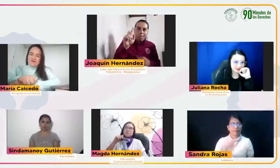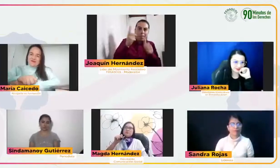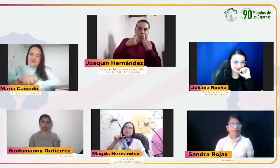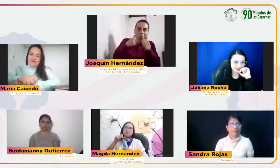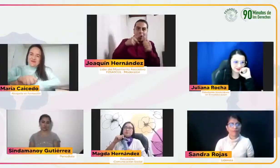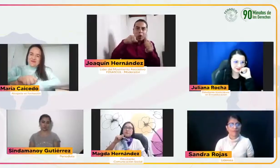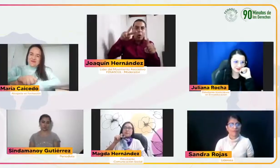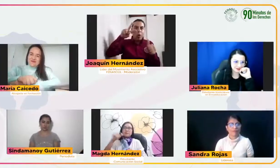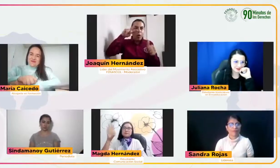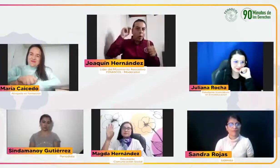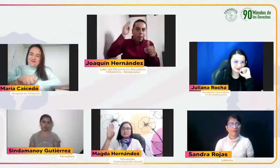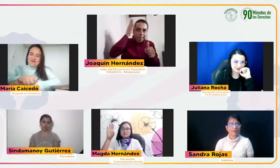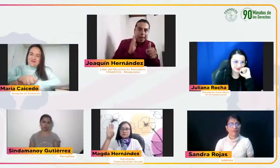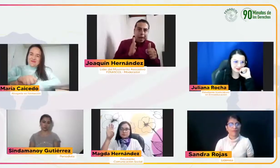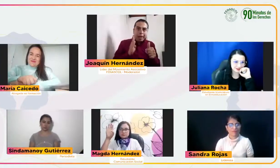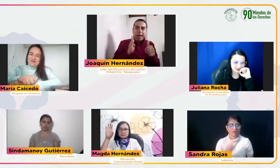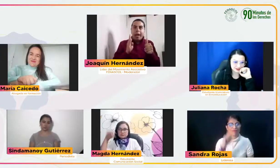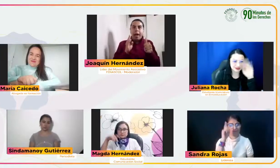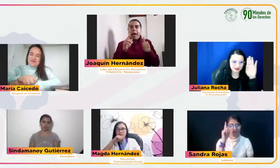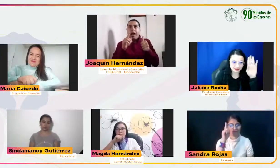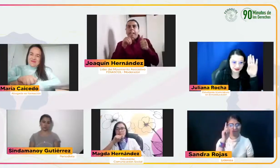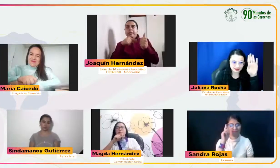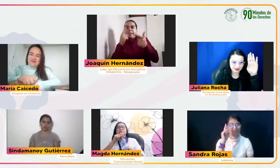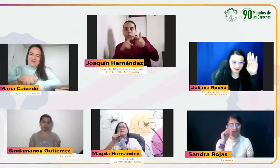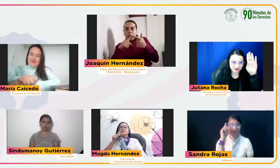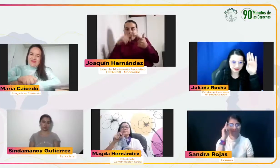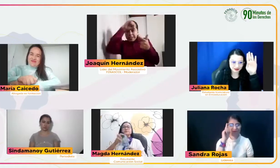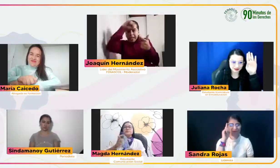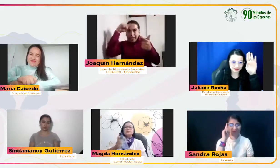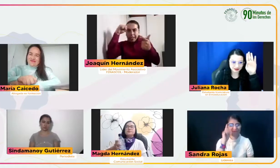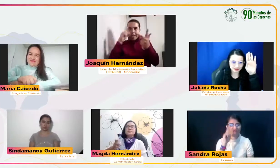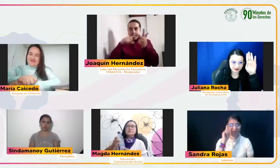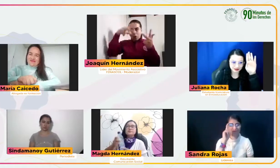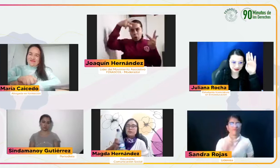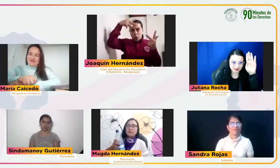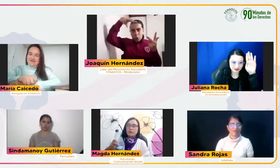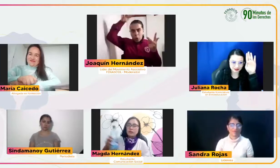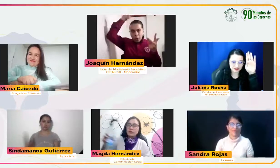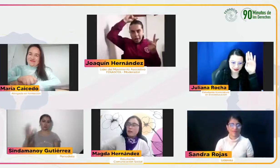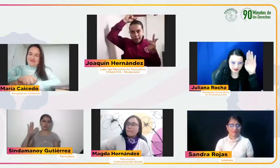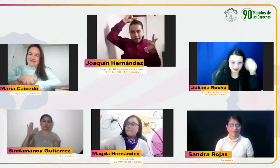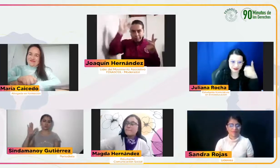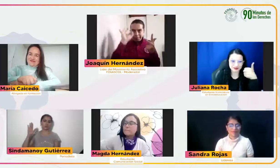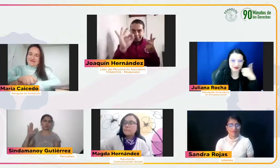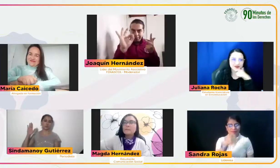ustedes. Vi que también Magda estuvo por allí pidiendo, luego